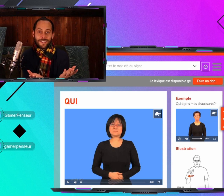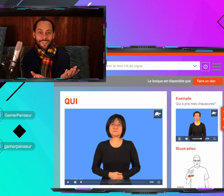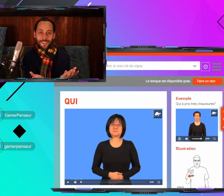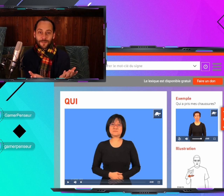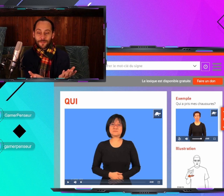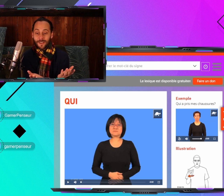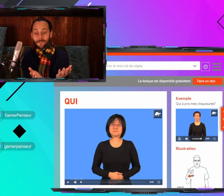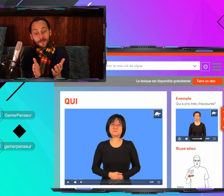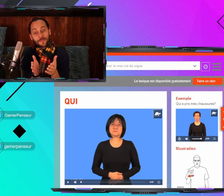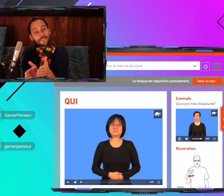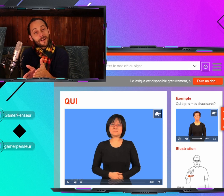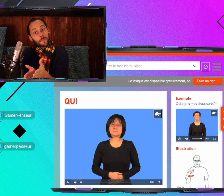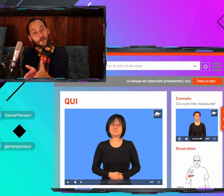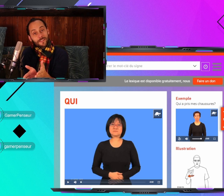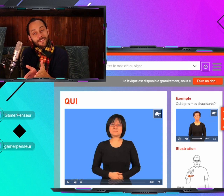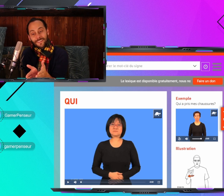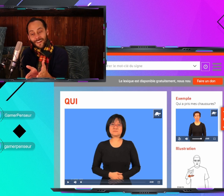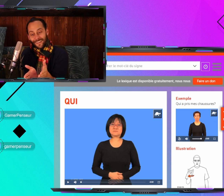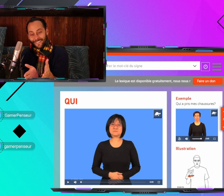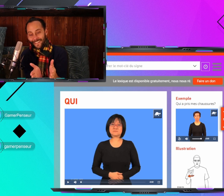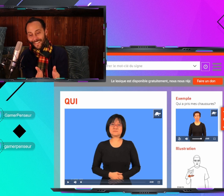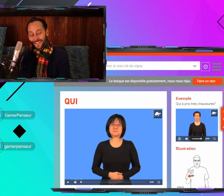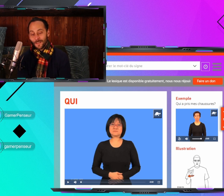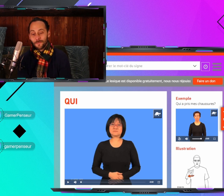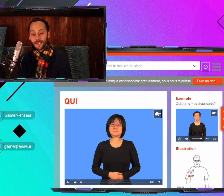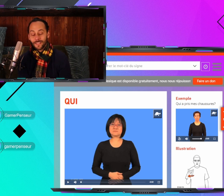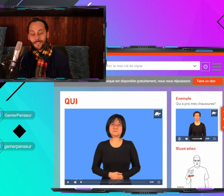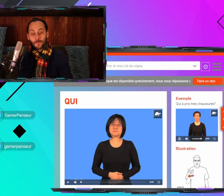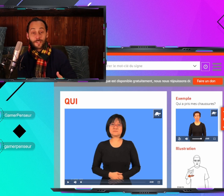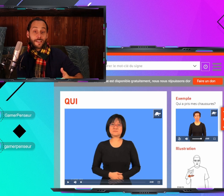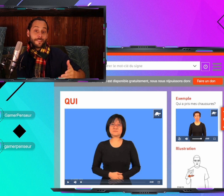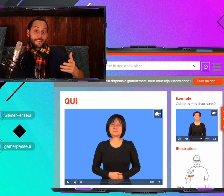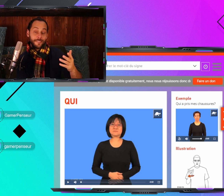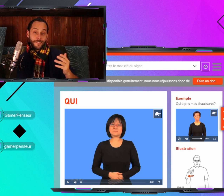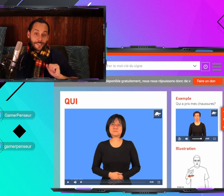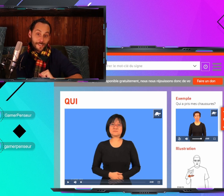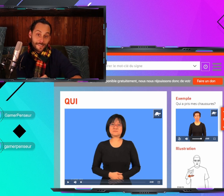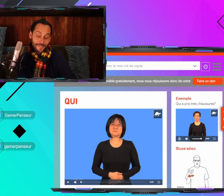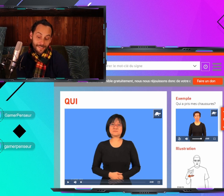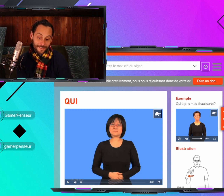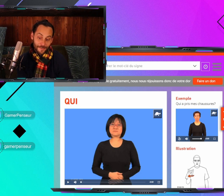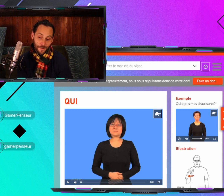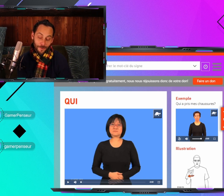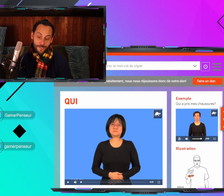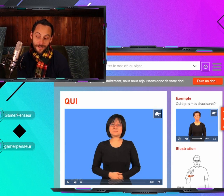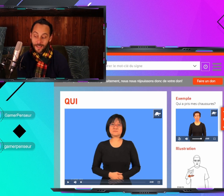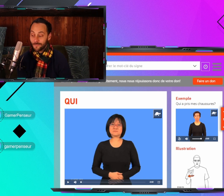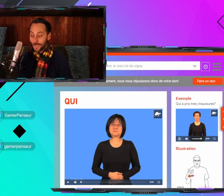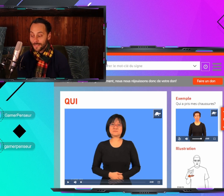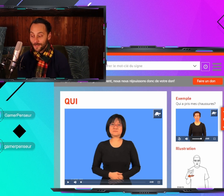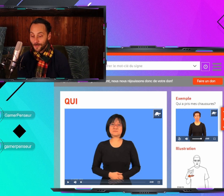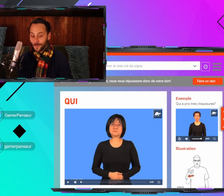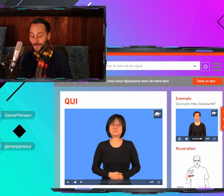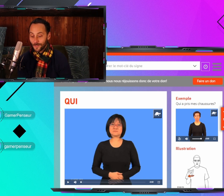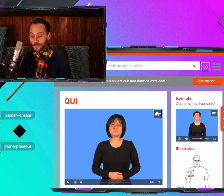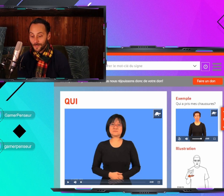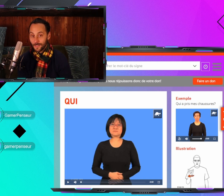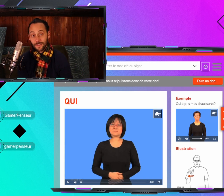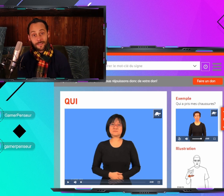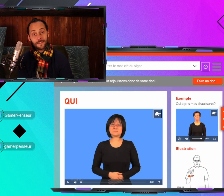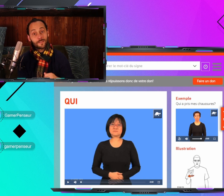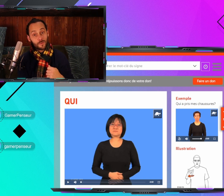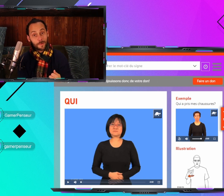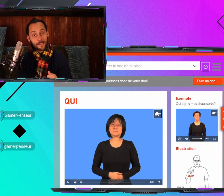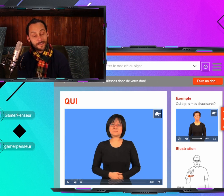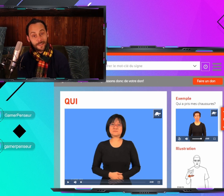Normalement, les questions sont à la fin, mais ça n'a pas encore été le cas. Mais comme je l'avais déjà dit dans le live précédent, il y